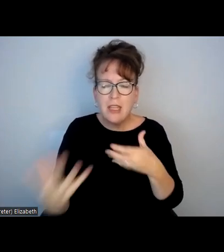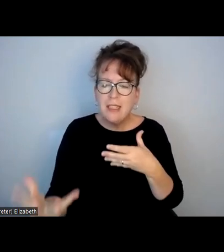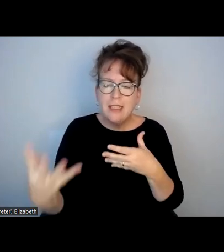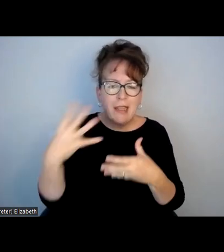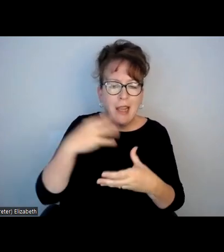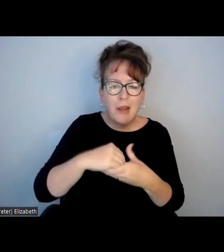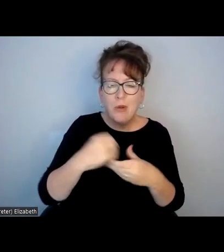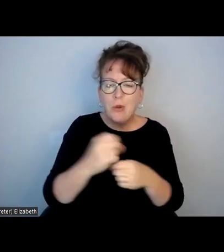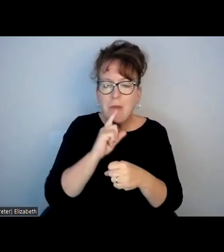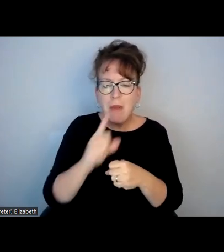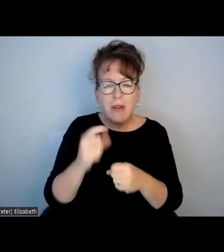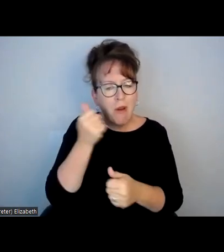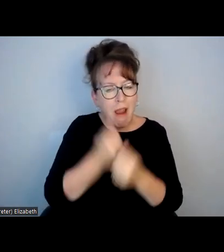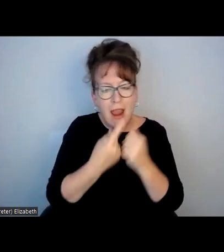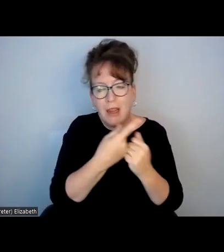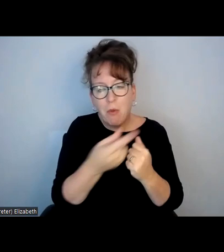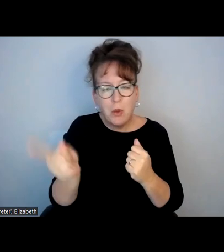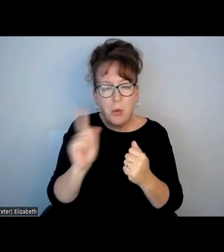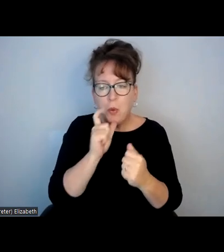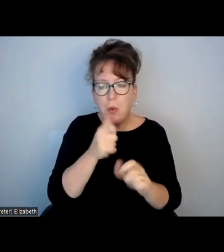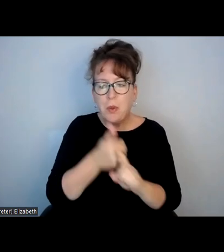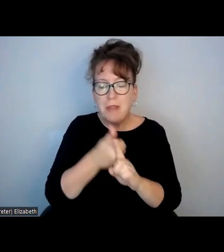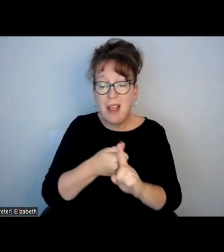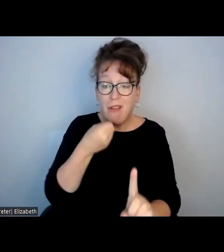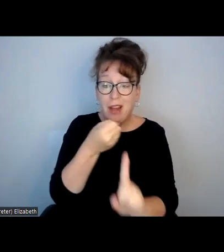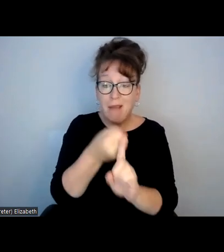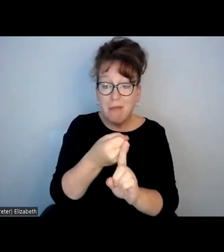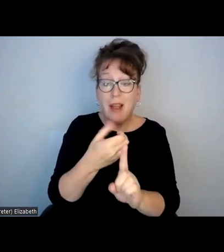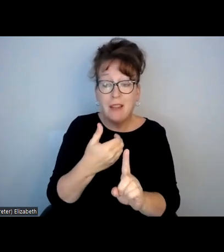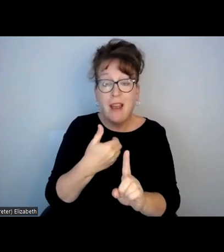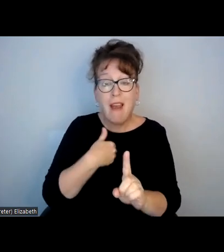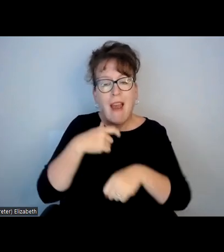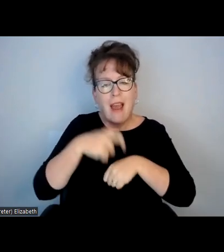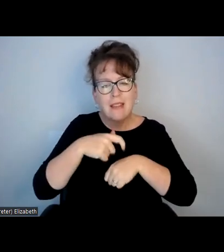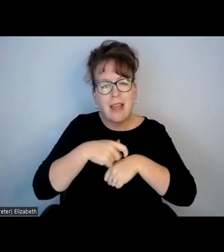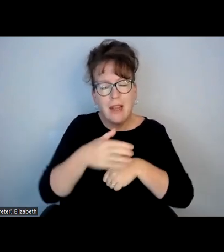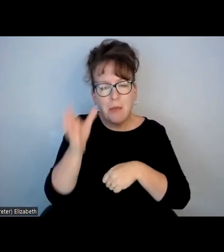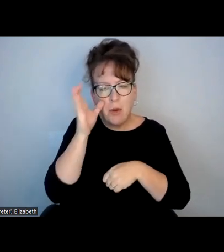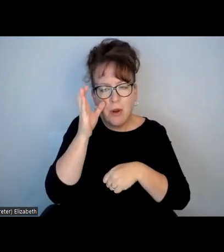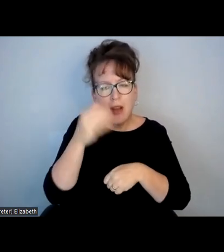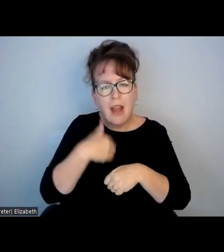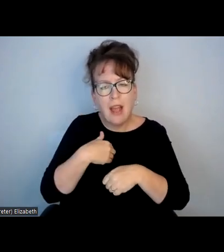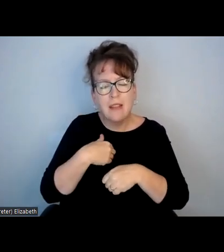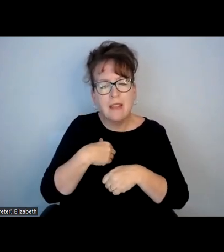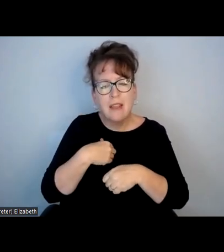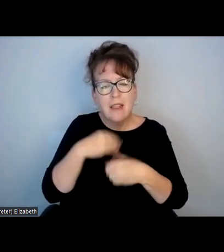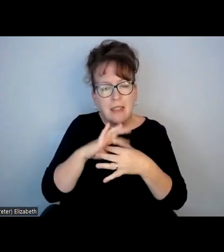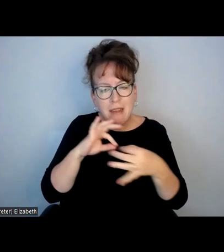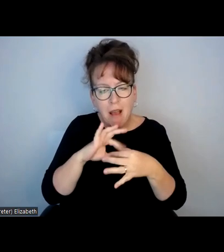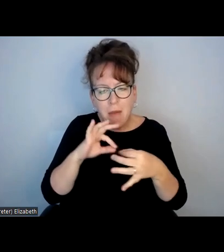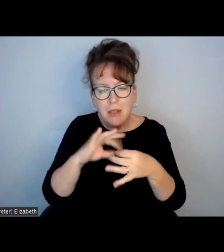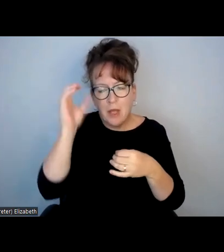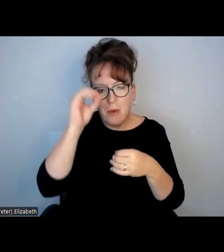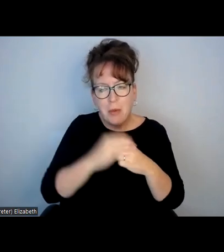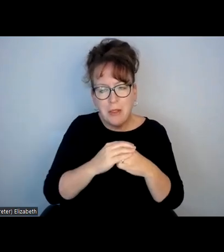comisión estamos tratando de asegurarnos que todas los grupos que que se les vaya a hacer un